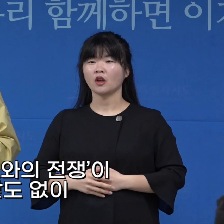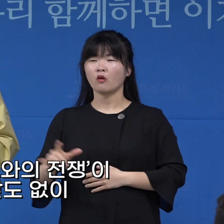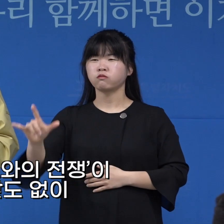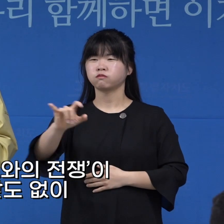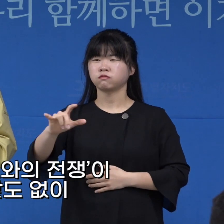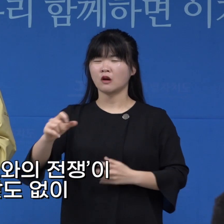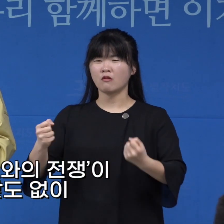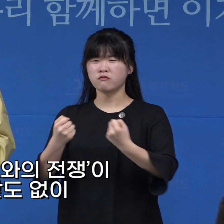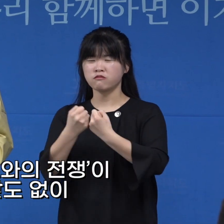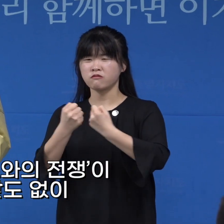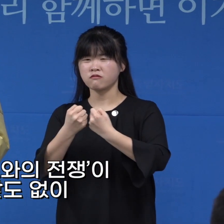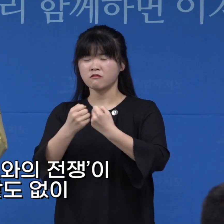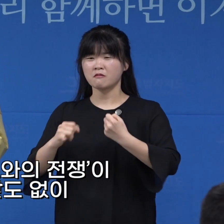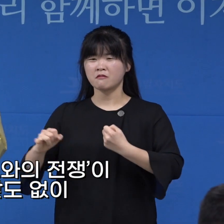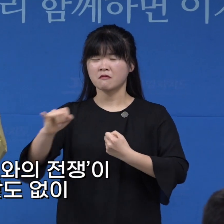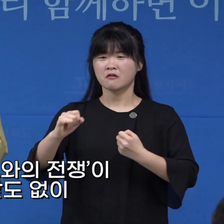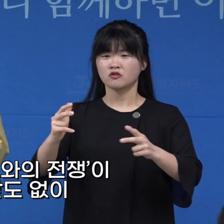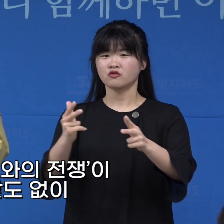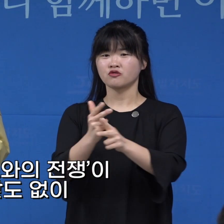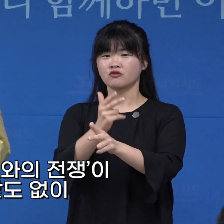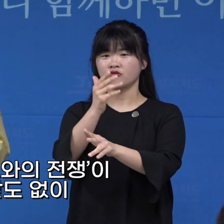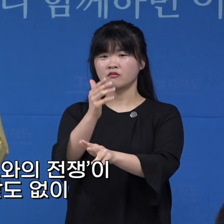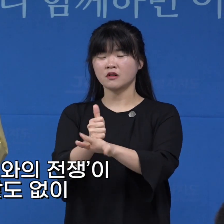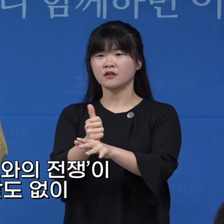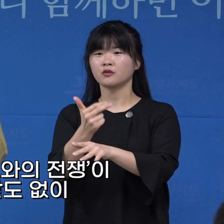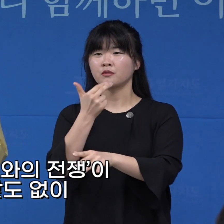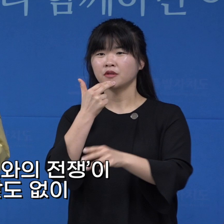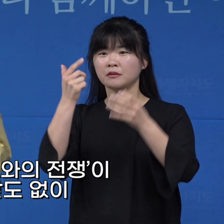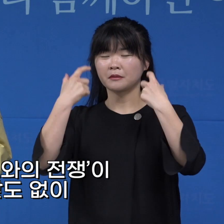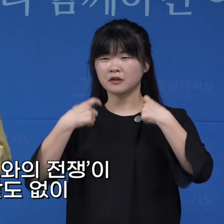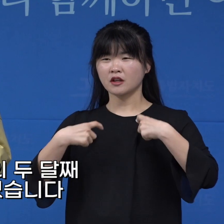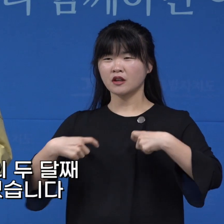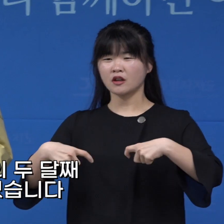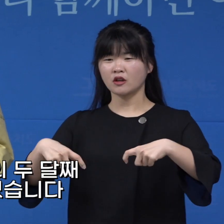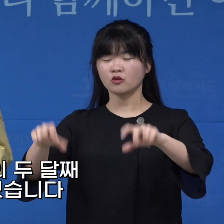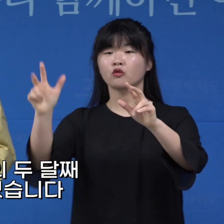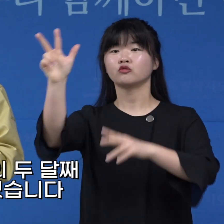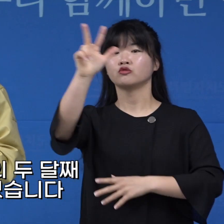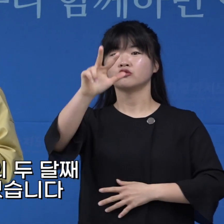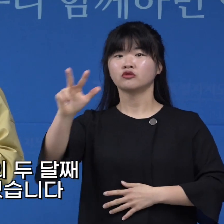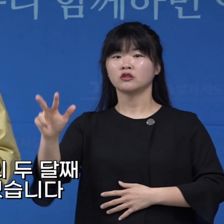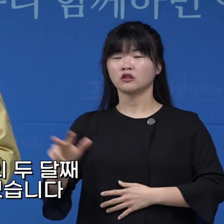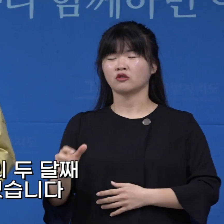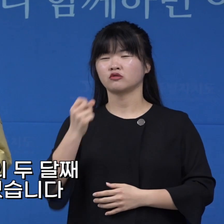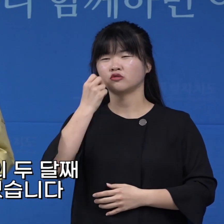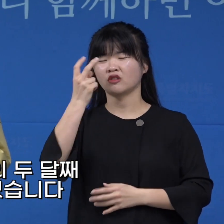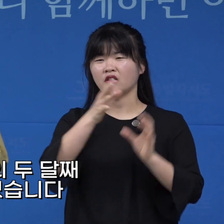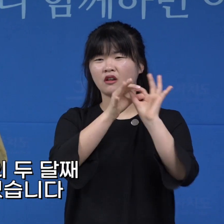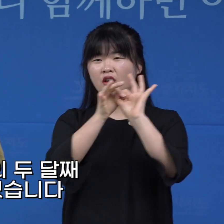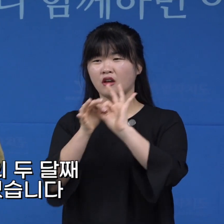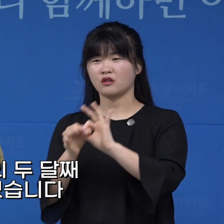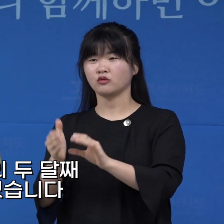코로나 바이러스와의 전쟁이 주말도 없고 밤낮도 없이 국내에서 2달째